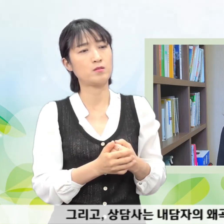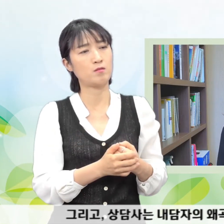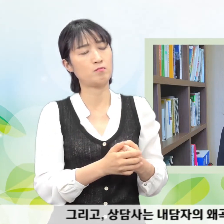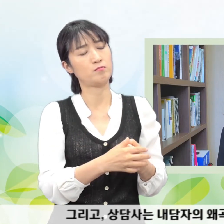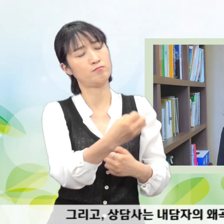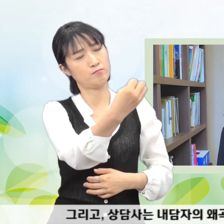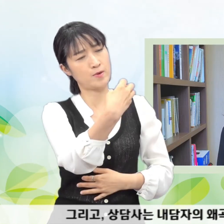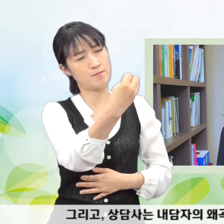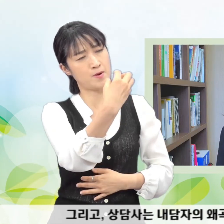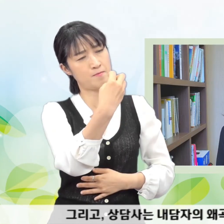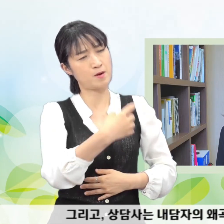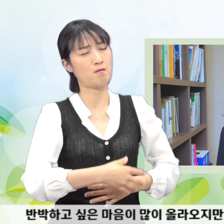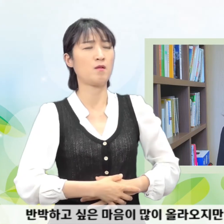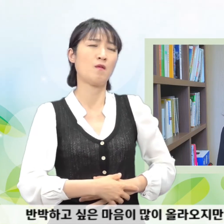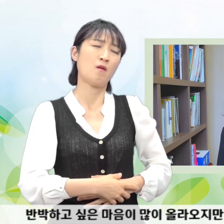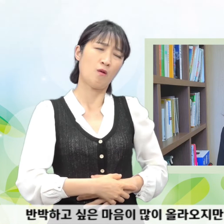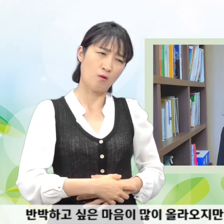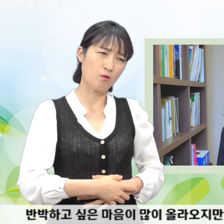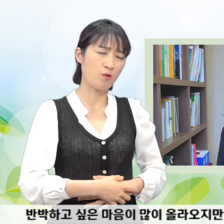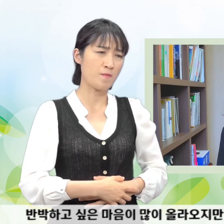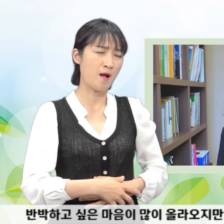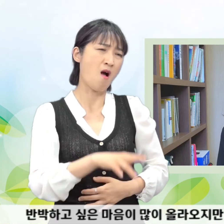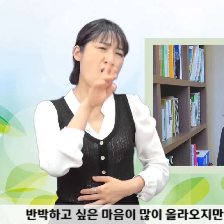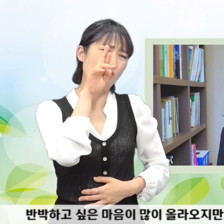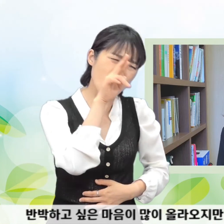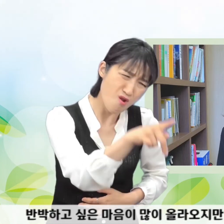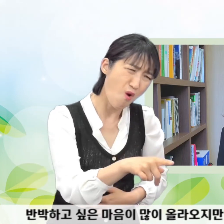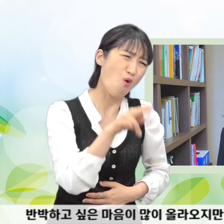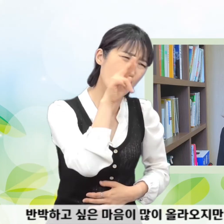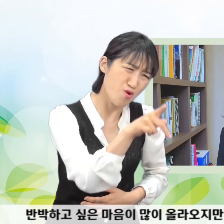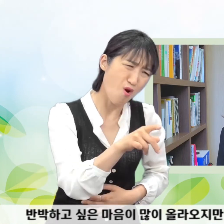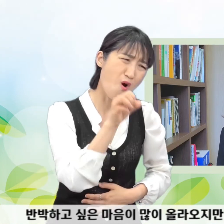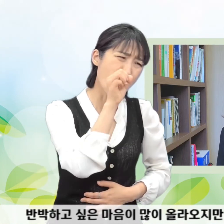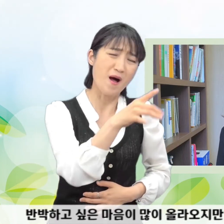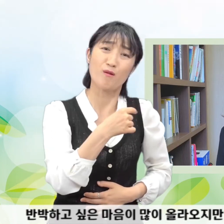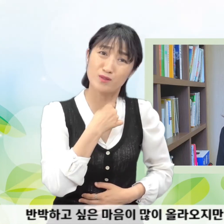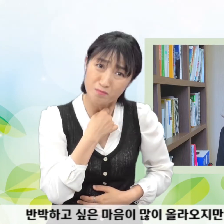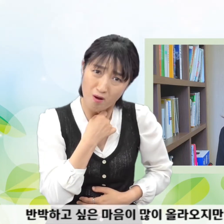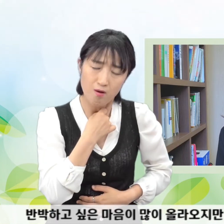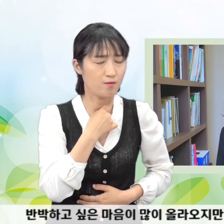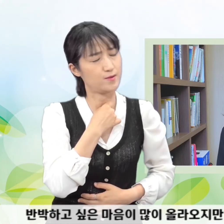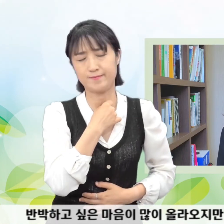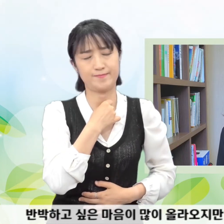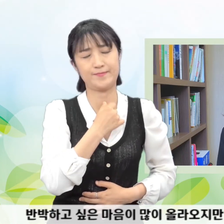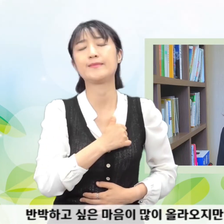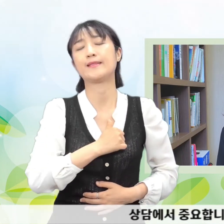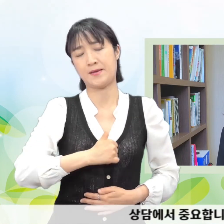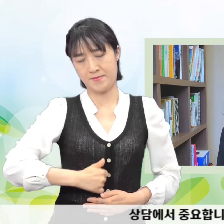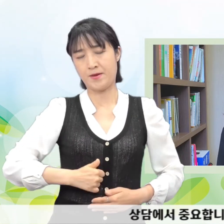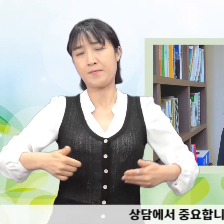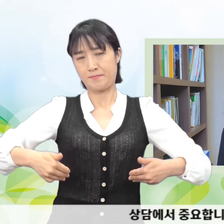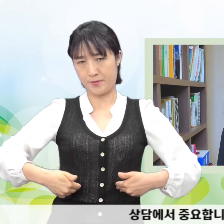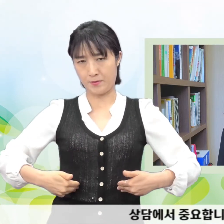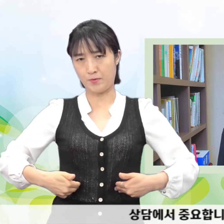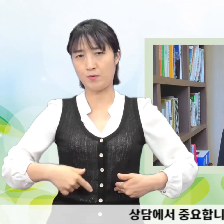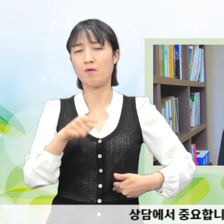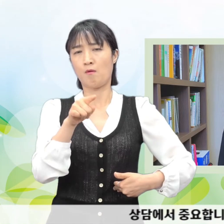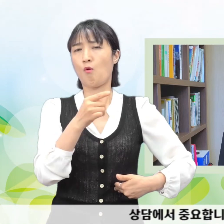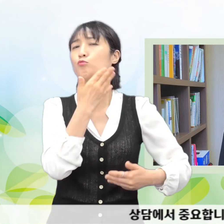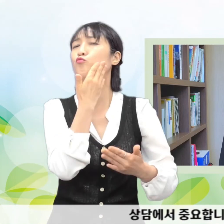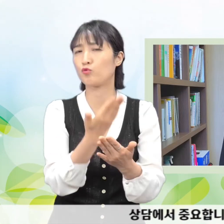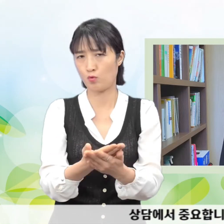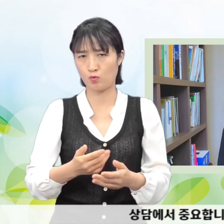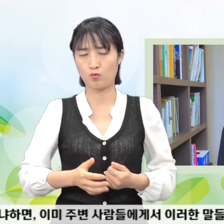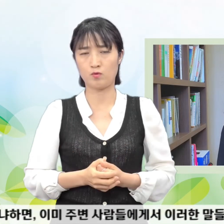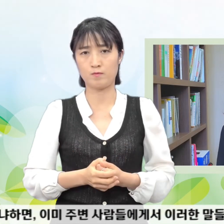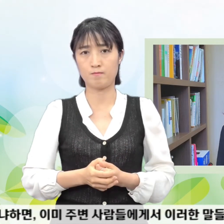할까요? 그런 거에 대해서 되게 직접적으로 반박하고 싶은 마음이 많이 올라오지만 그것을 피하는 것이 상담에서 굉장히